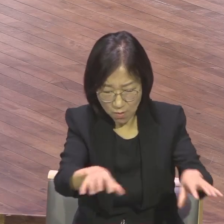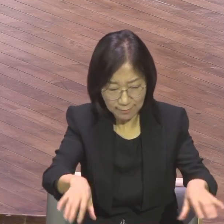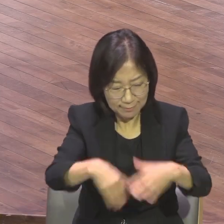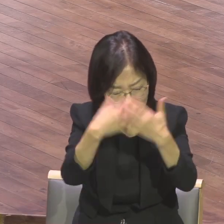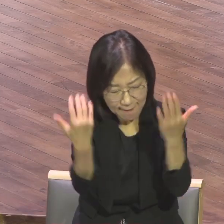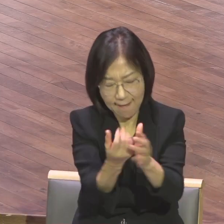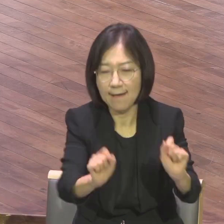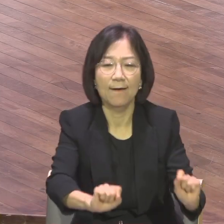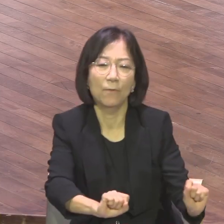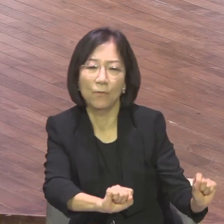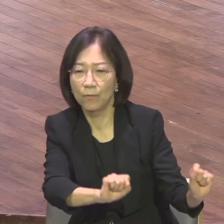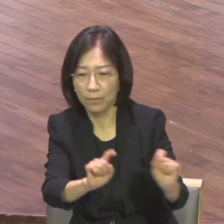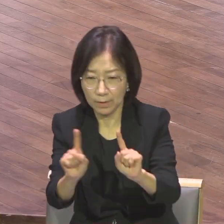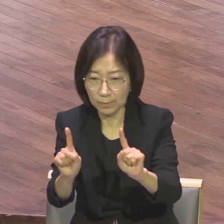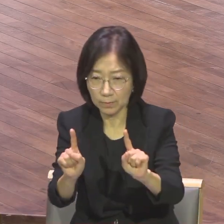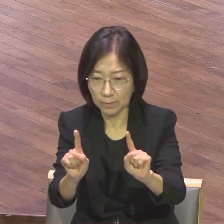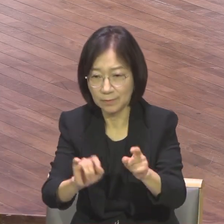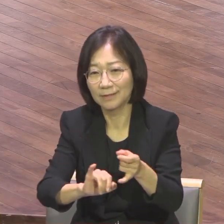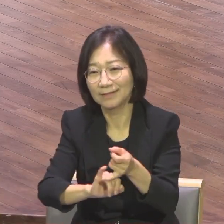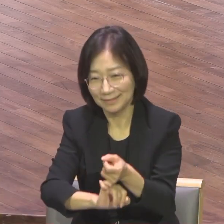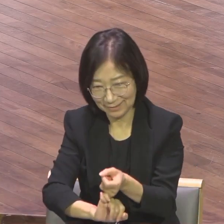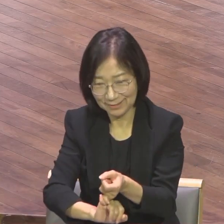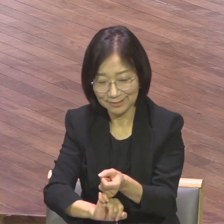것이 살 것이며